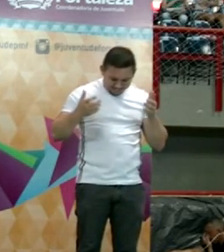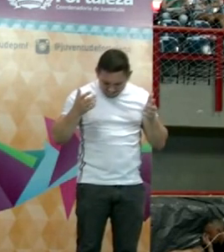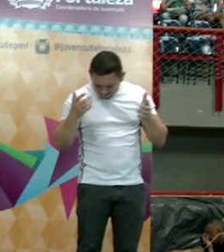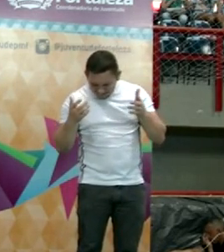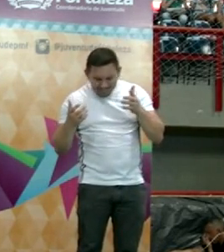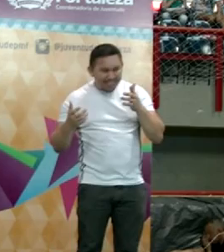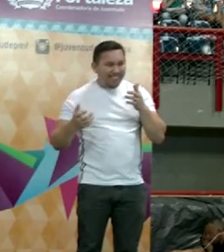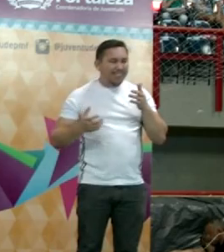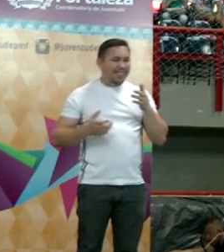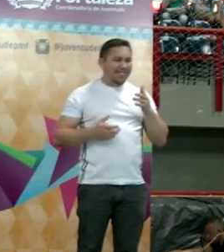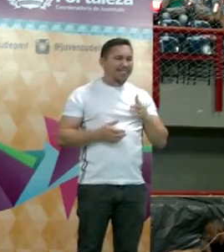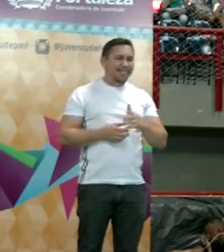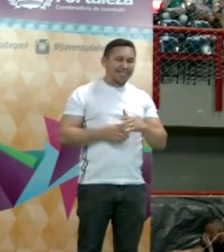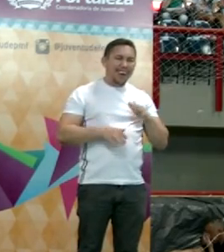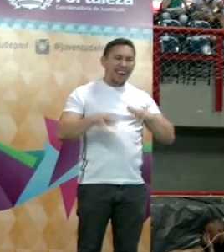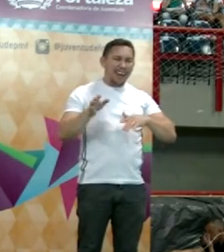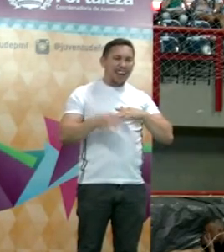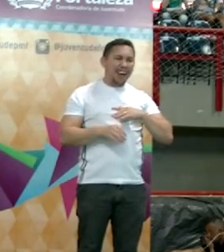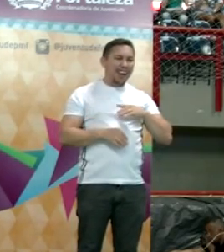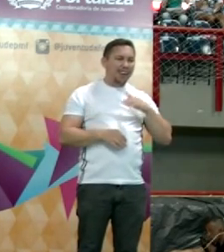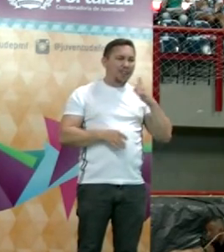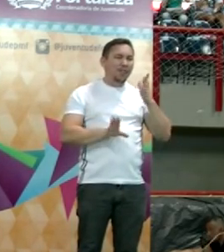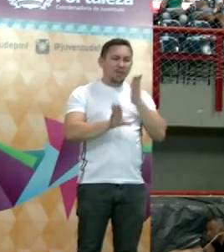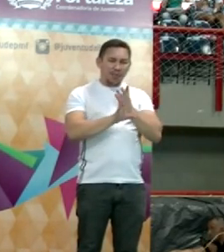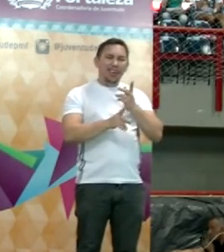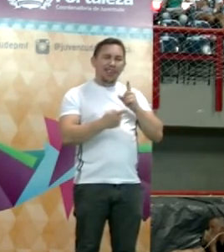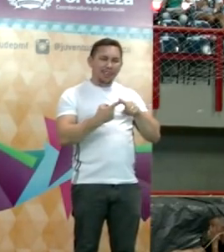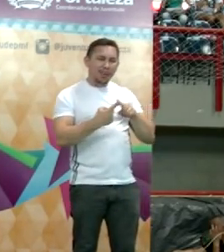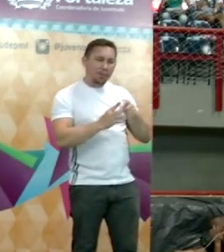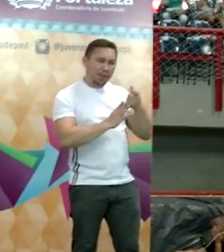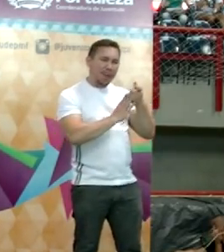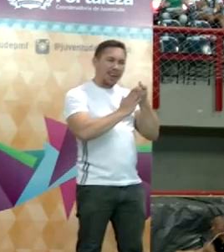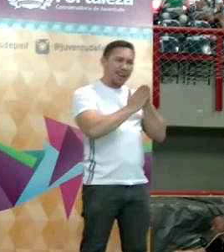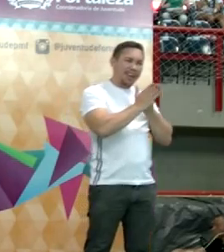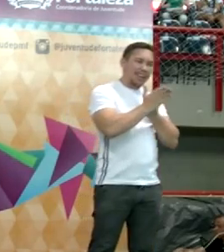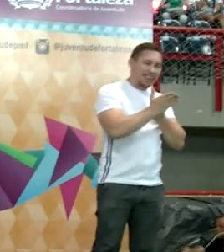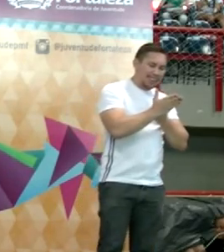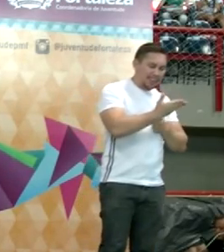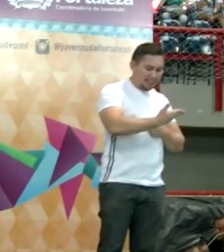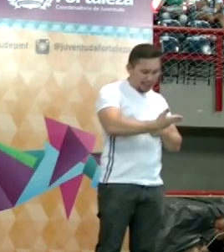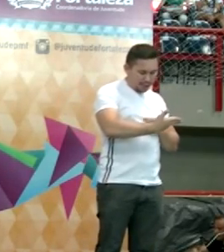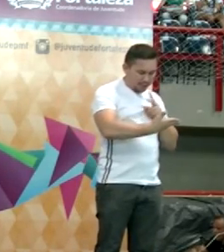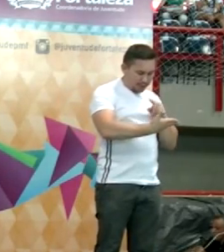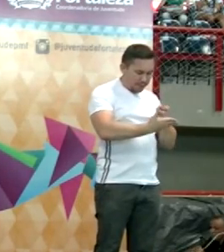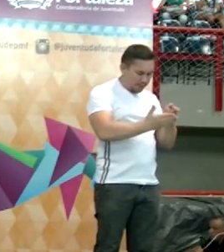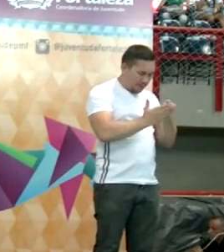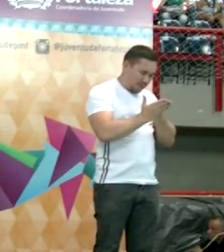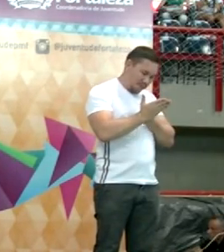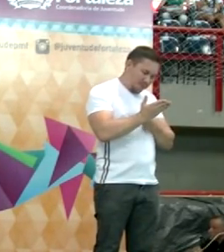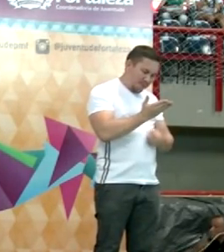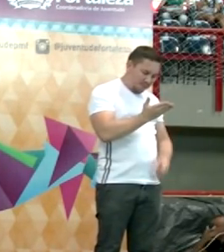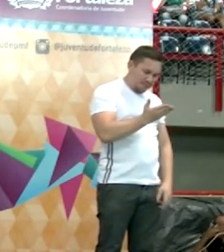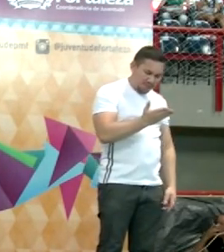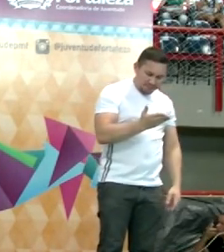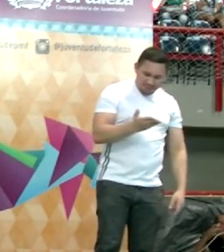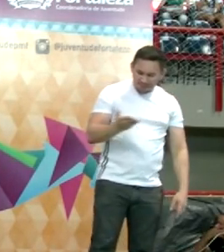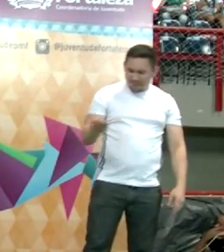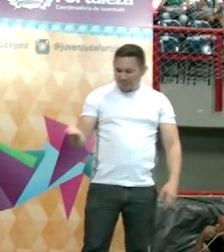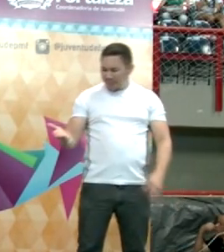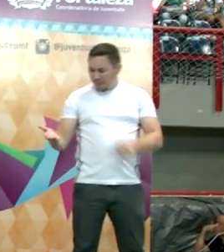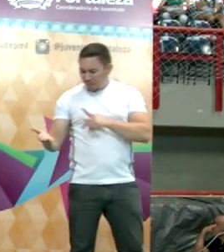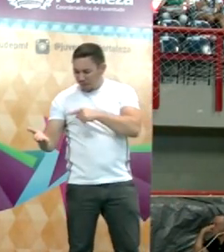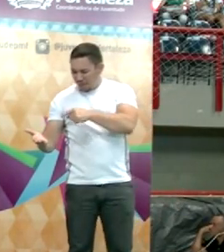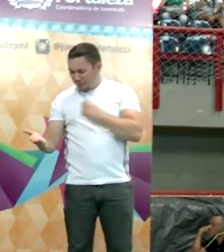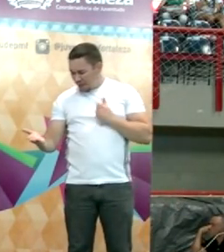sabia? Tem aluno que faz uma redação, aí vai levar para corrigir e diz assim: professor, minha redação tá uma